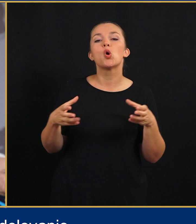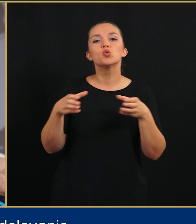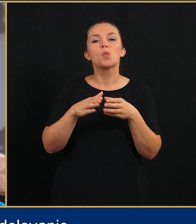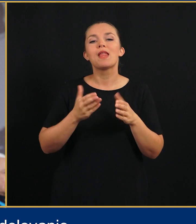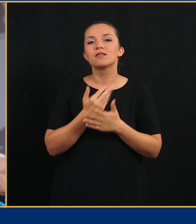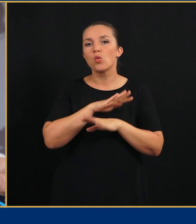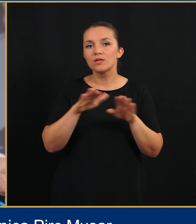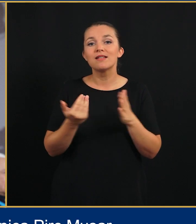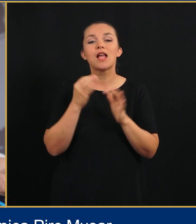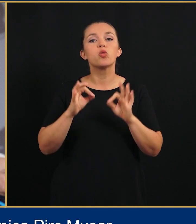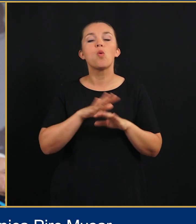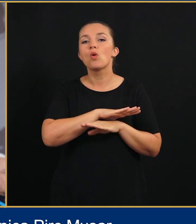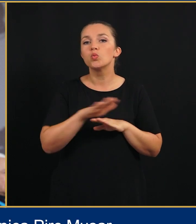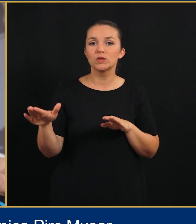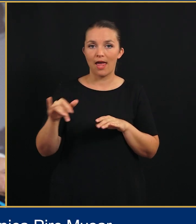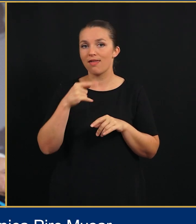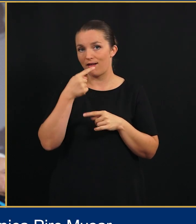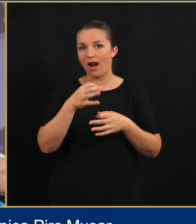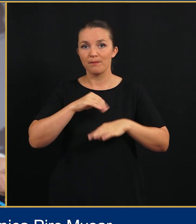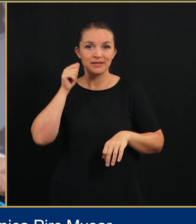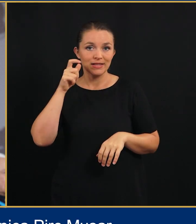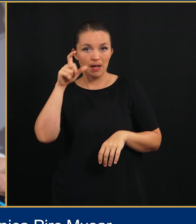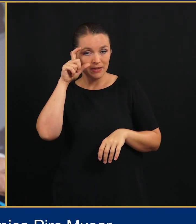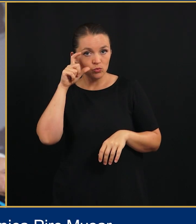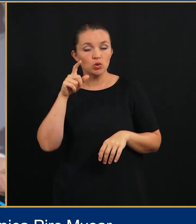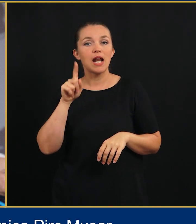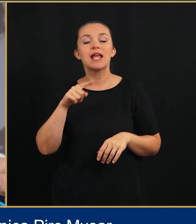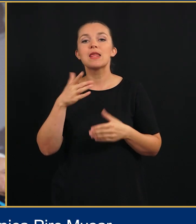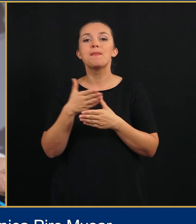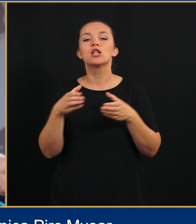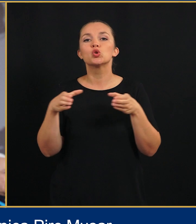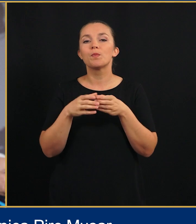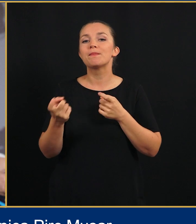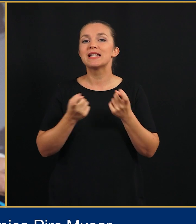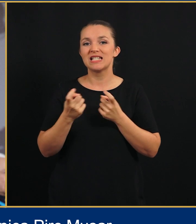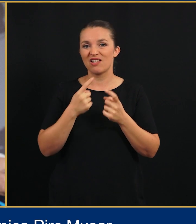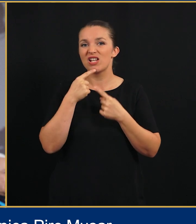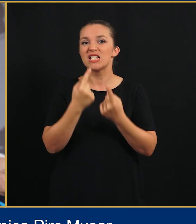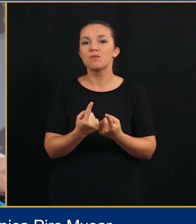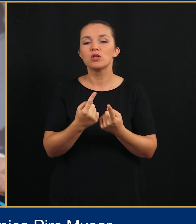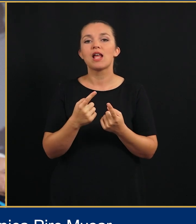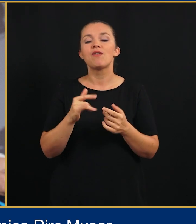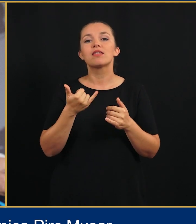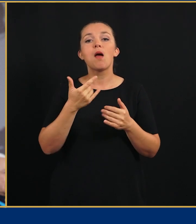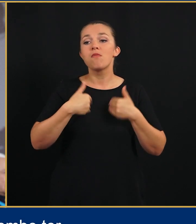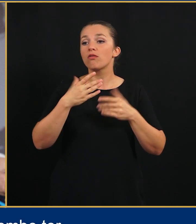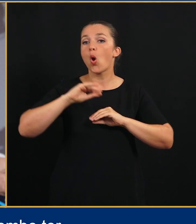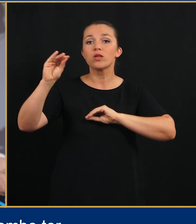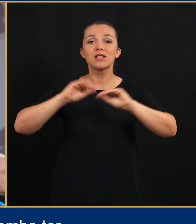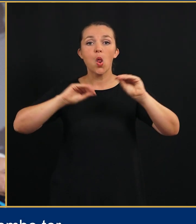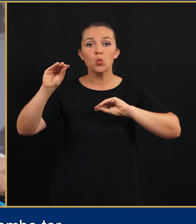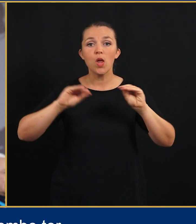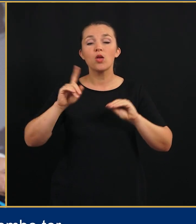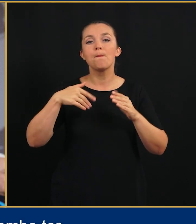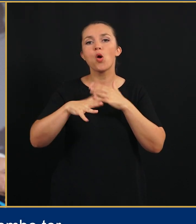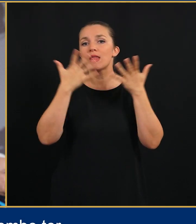skupna vsem, za dobro vseh, je dejala predsednica Pirc Musar in med skupnimi izzivi izpostavila odseljevanje mladih in